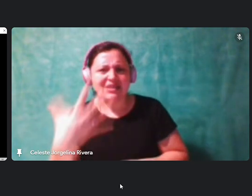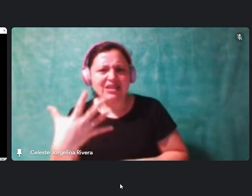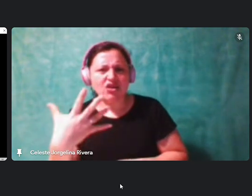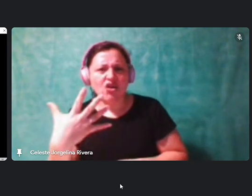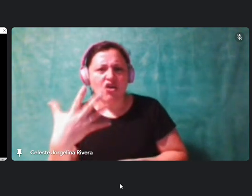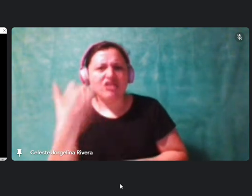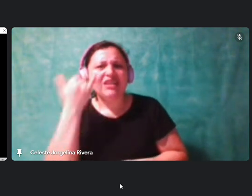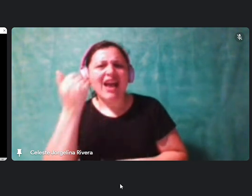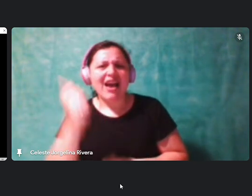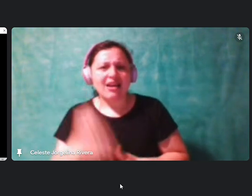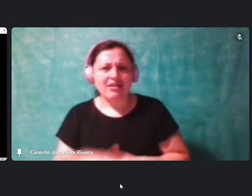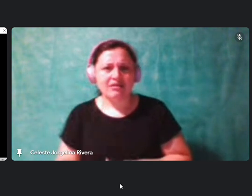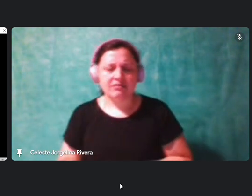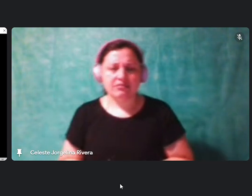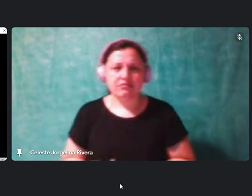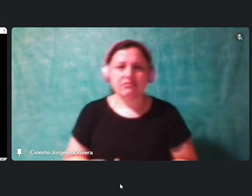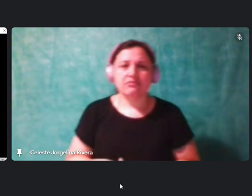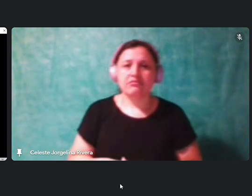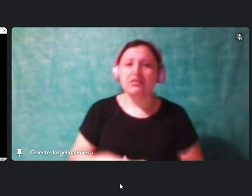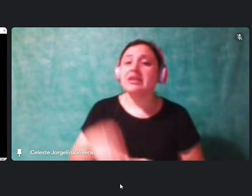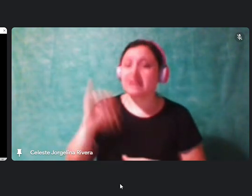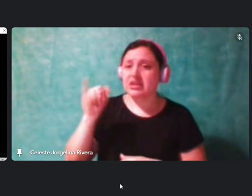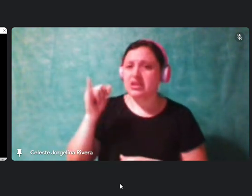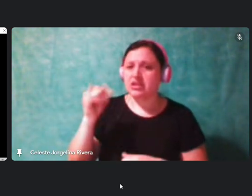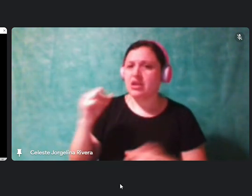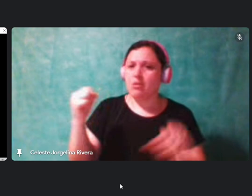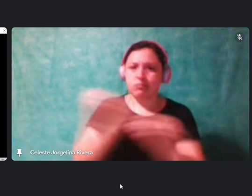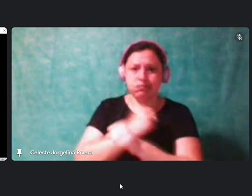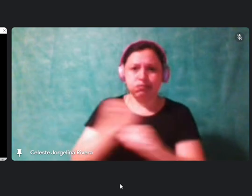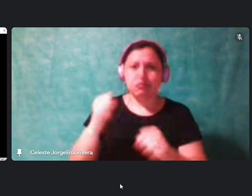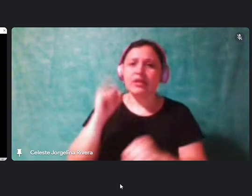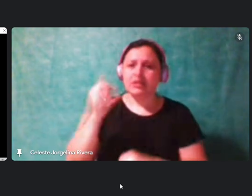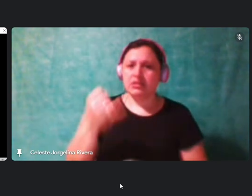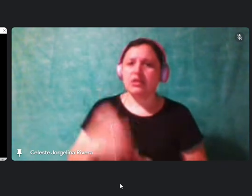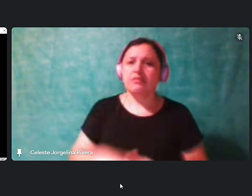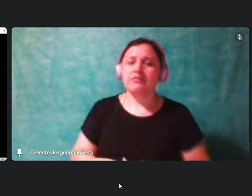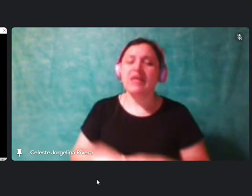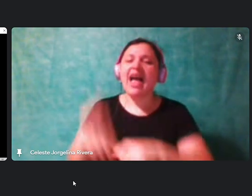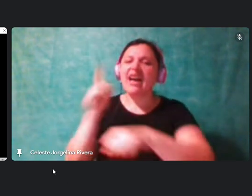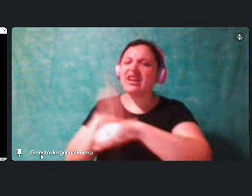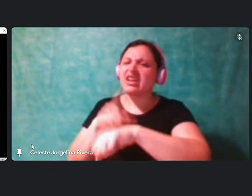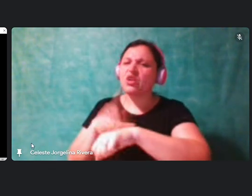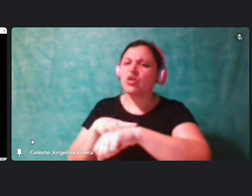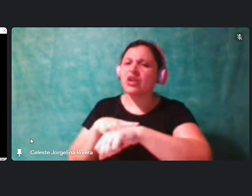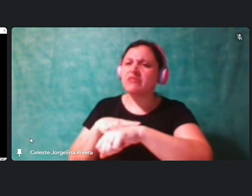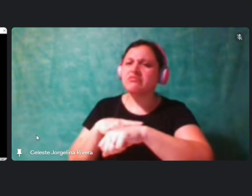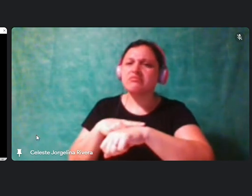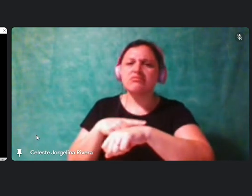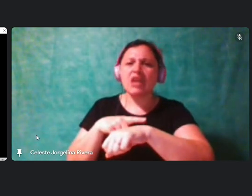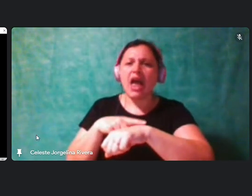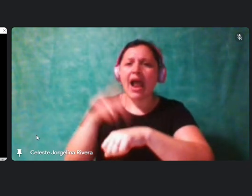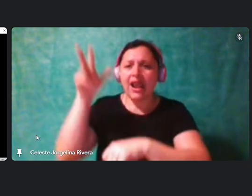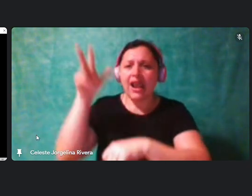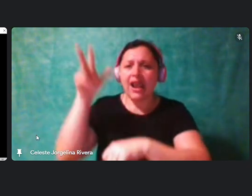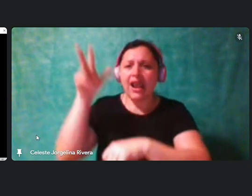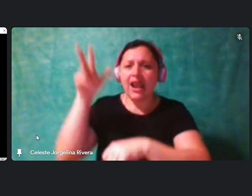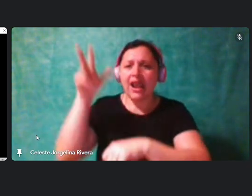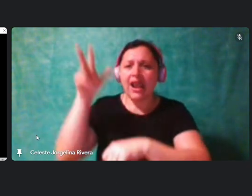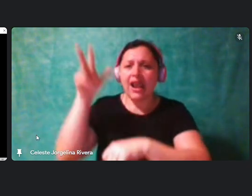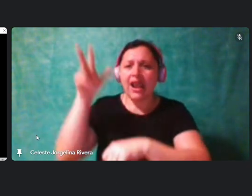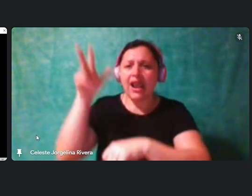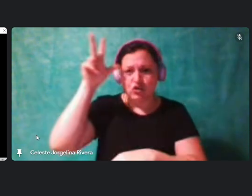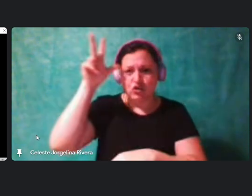Ah, y va, o sea, ¿a qué hora va a ser? Como a las 8, siempre a las 8. Siempre va a ser. Cuando tienen